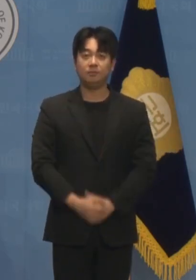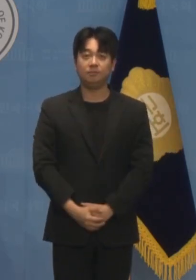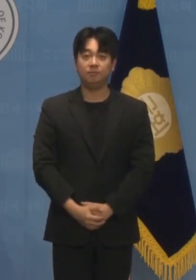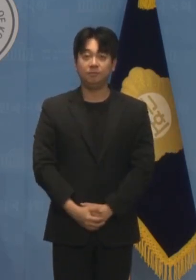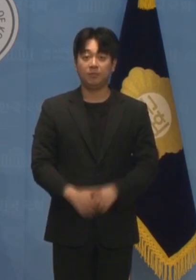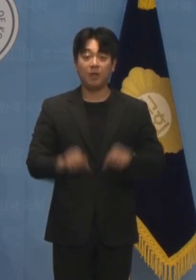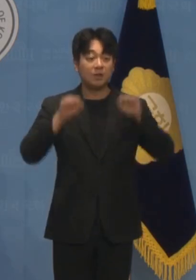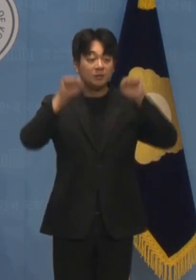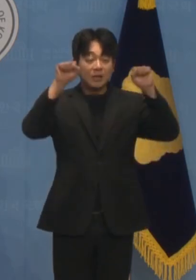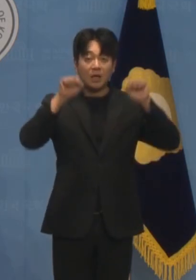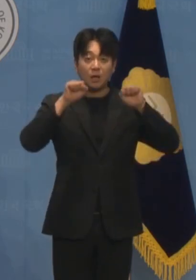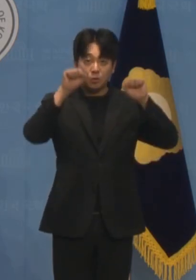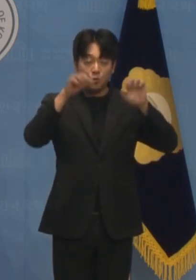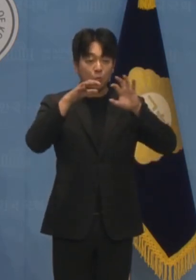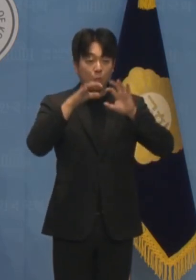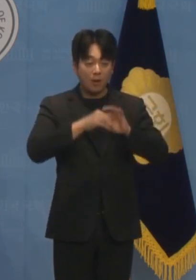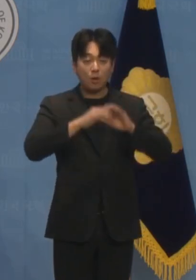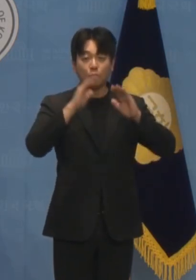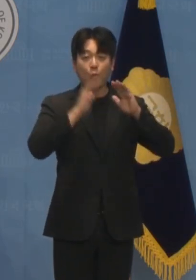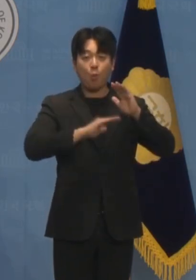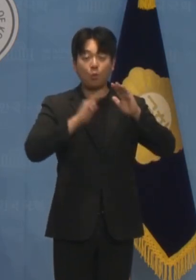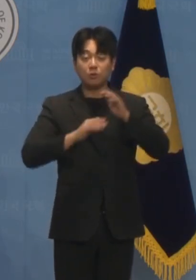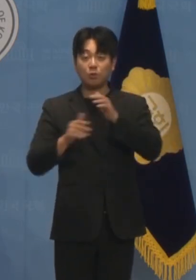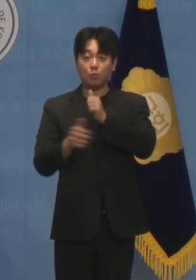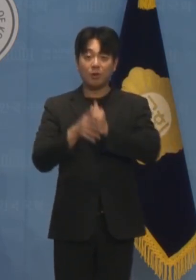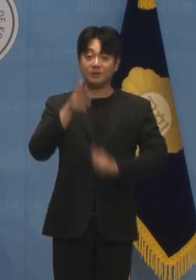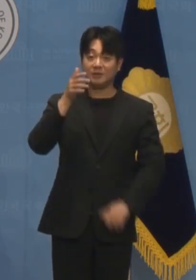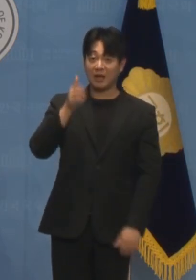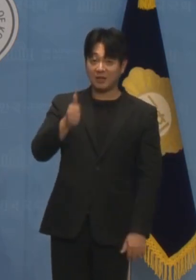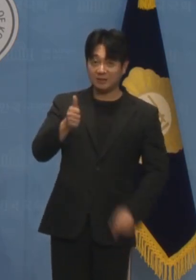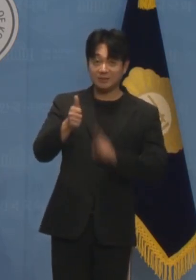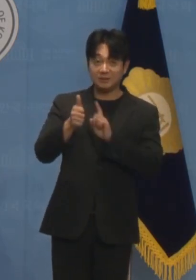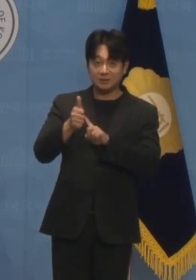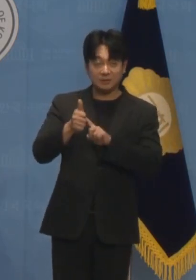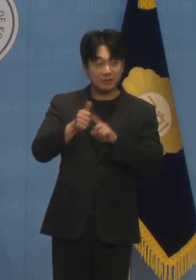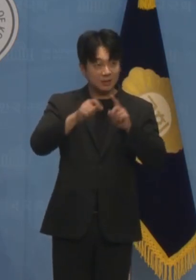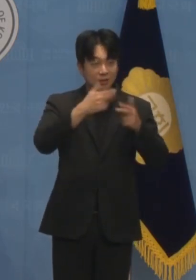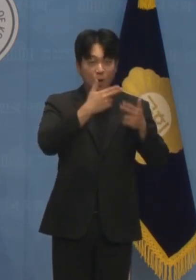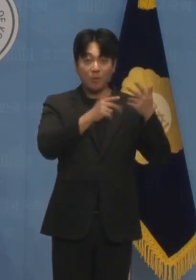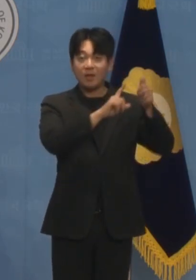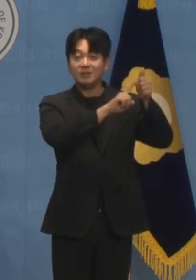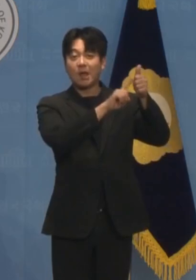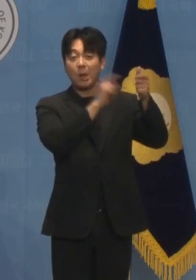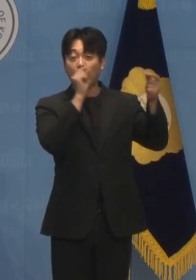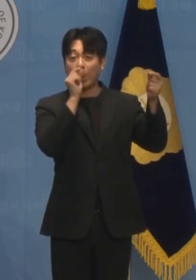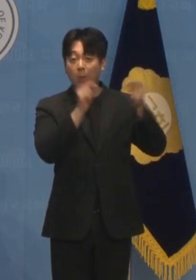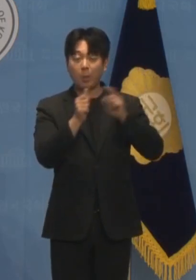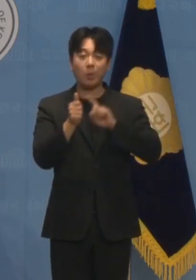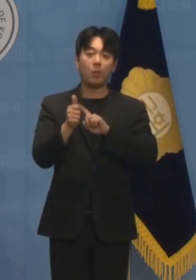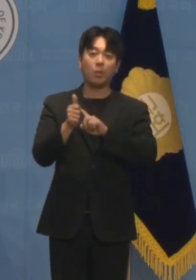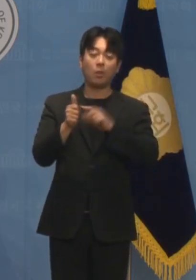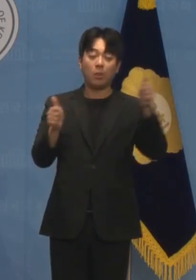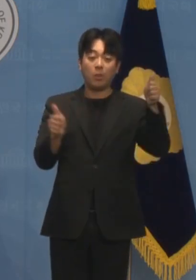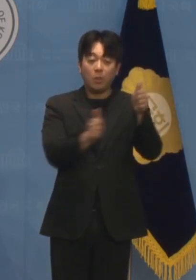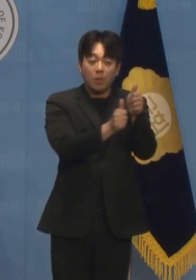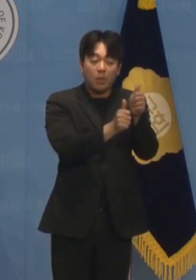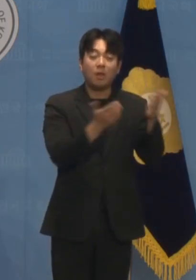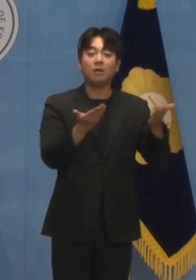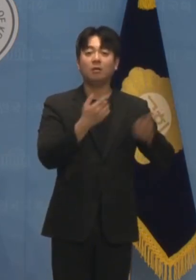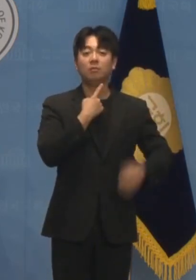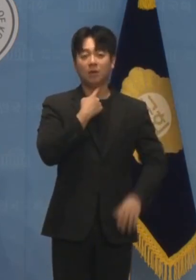책임지고 있는 스포츠 공정위원장은 이경 회장의 특보 출신으로 소위 이 회장의 오른팔로